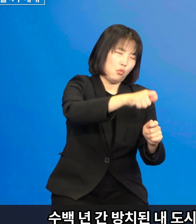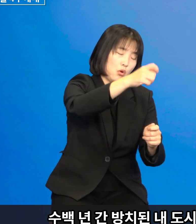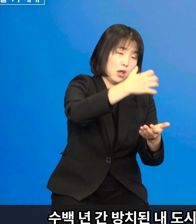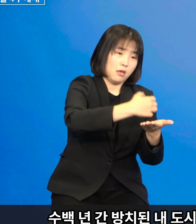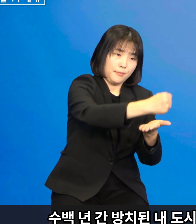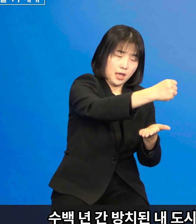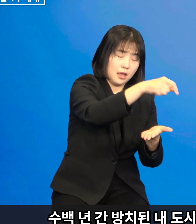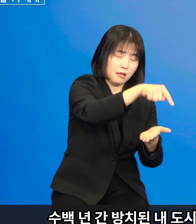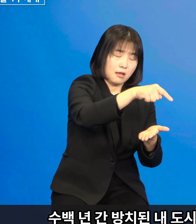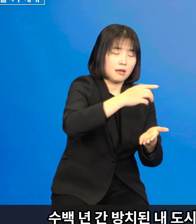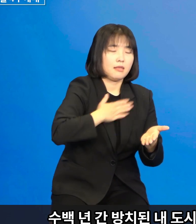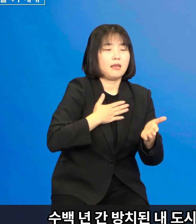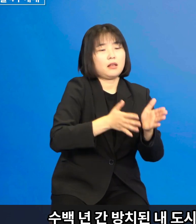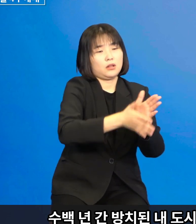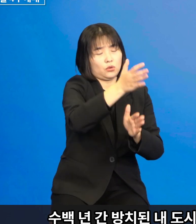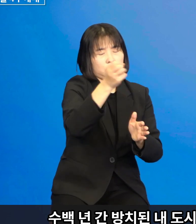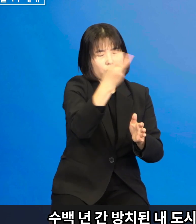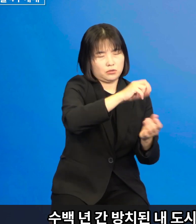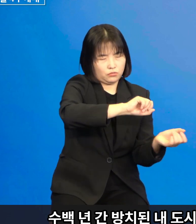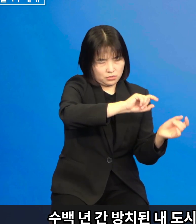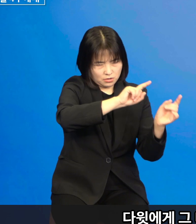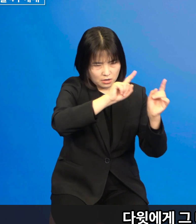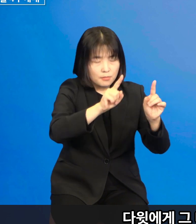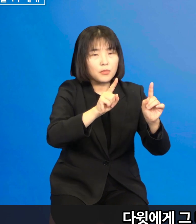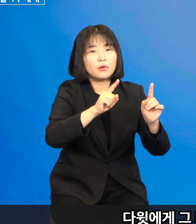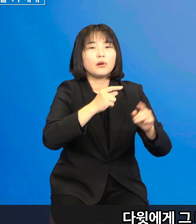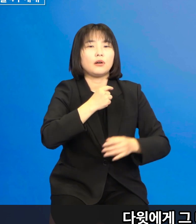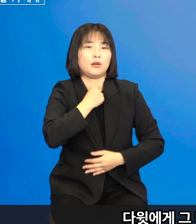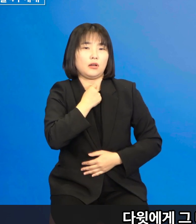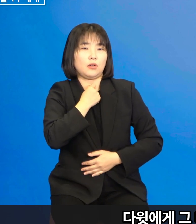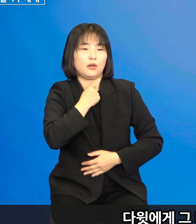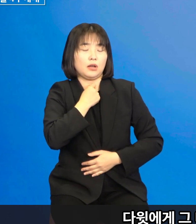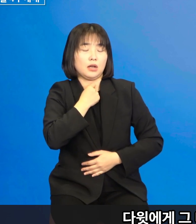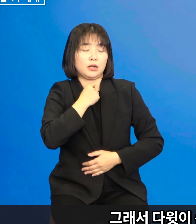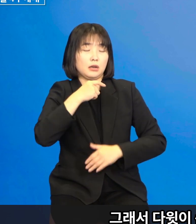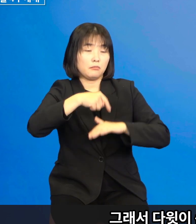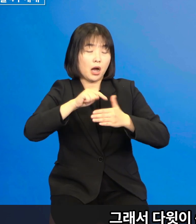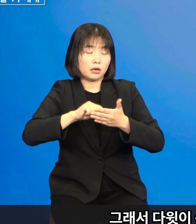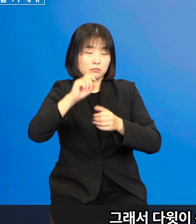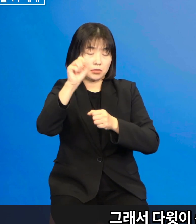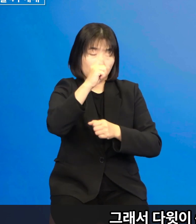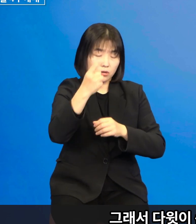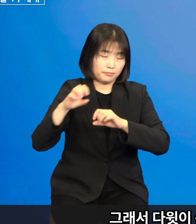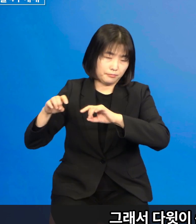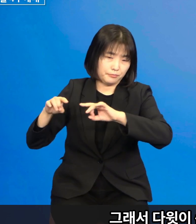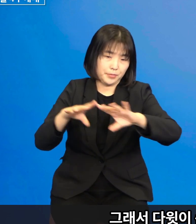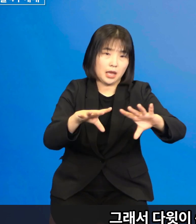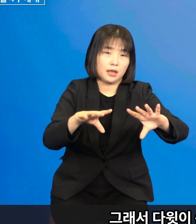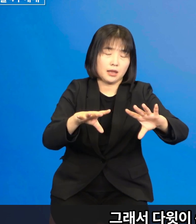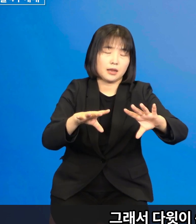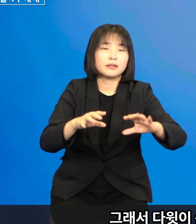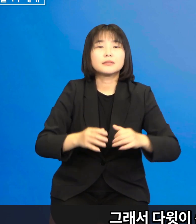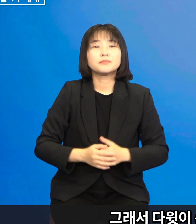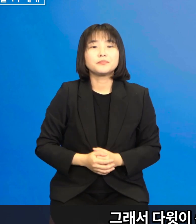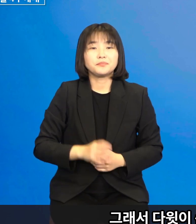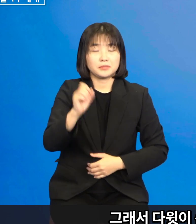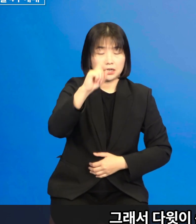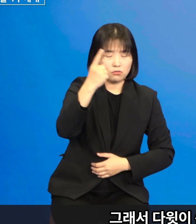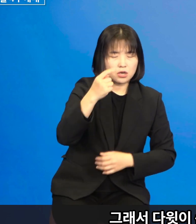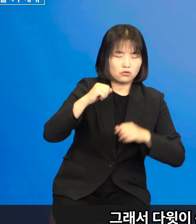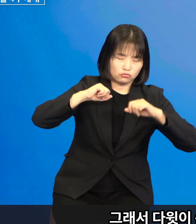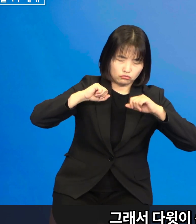도시를 다시 회복시키겠다라고 해서 다윗에게 그 마음을 주신 겁니다. 그래서 다윗이 순종하여